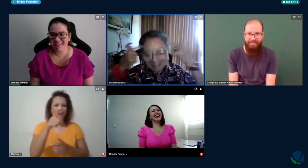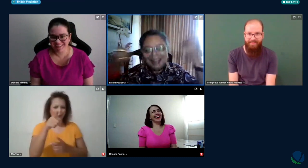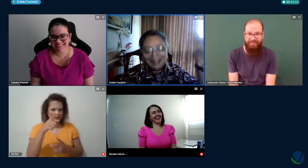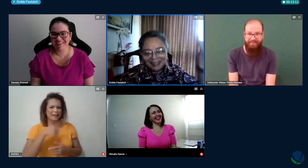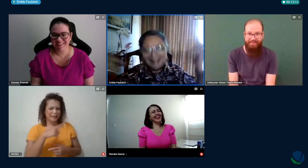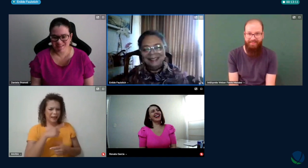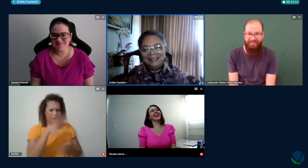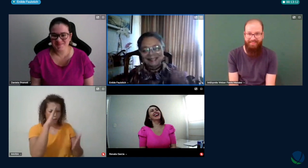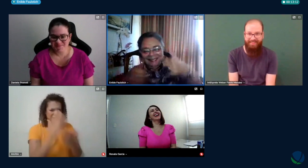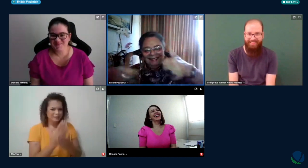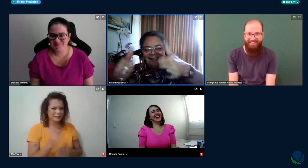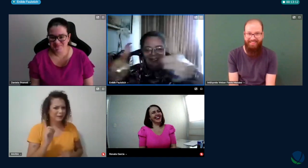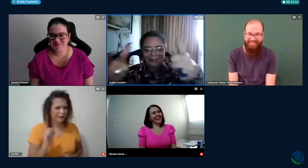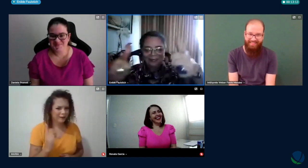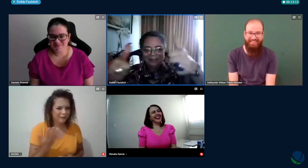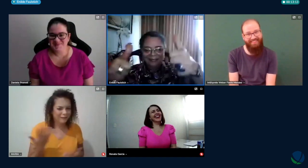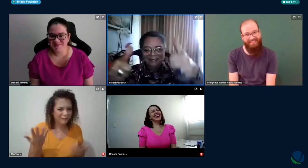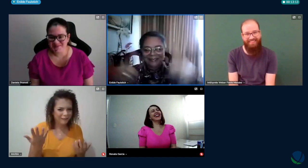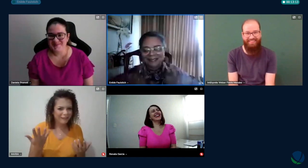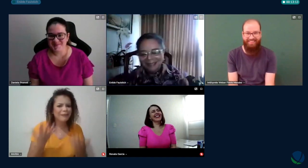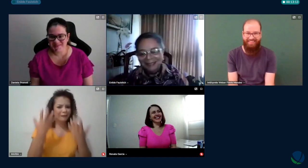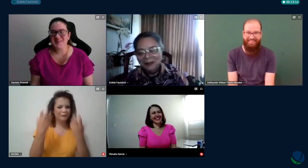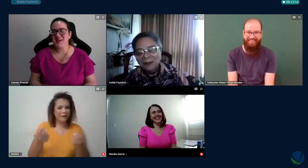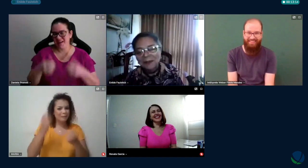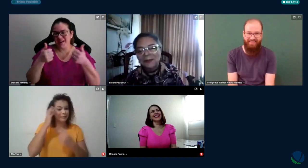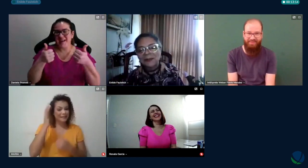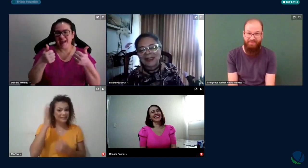Vamos pensar. Ok.